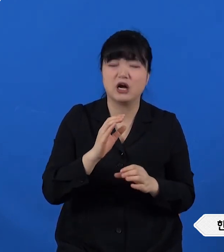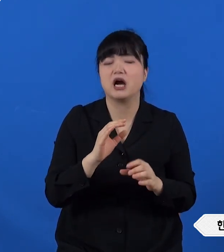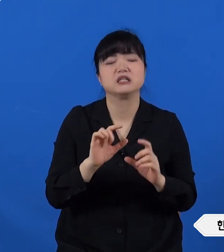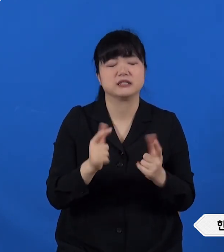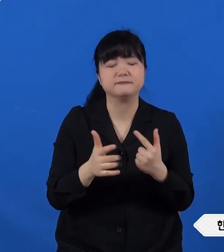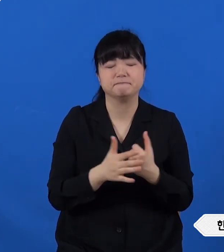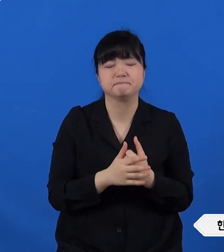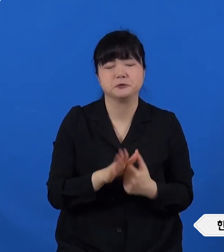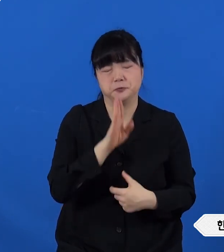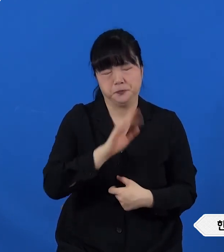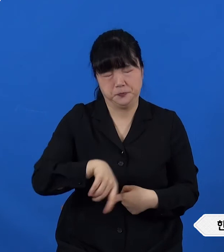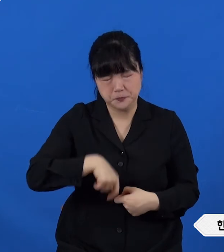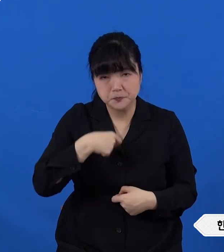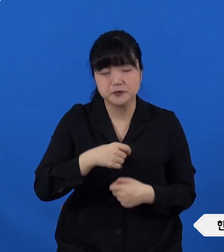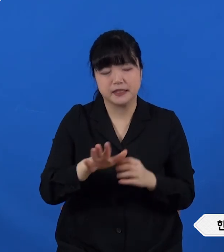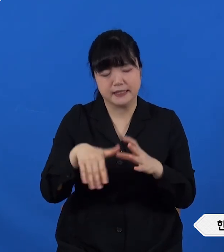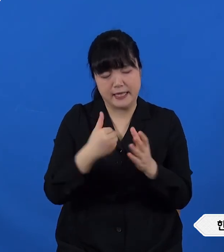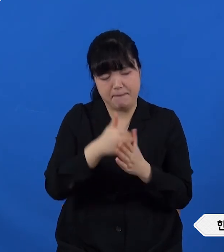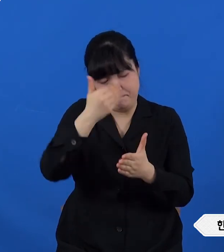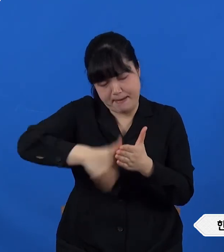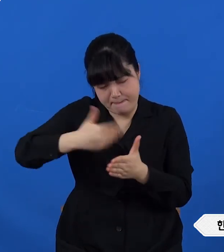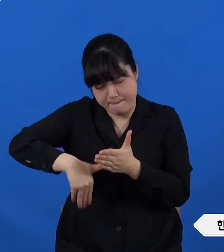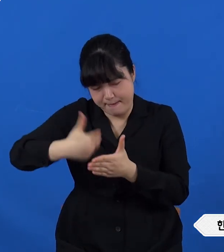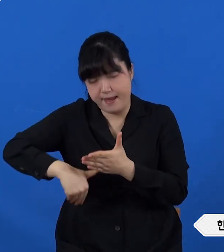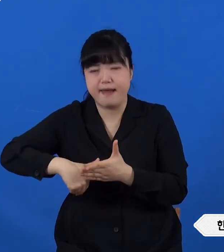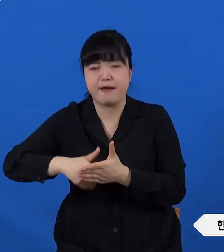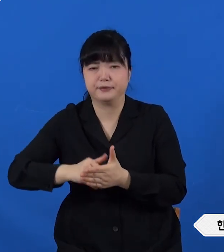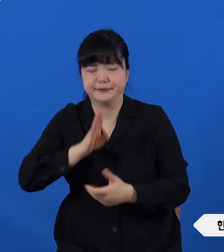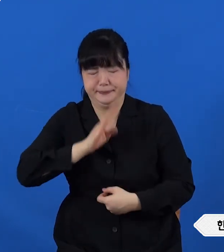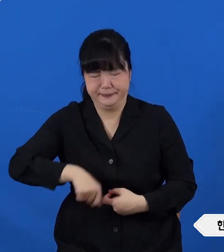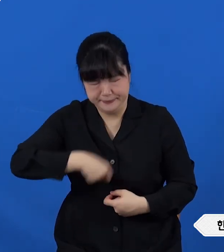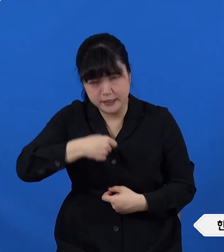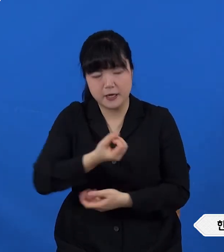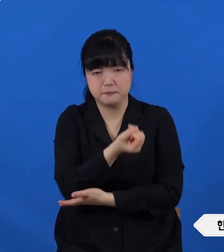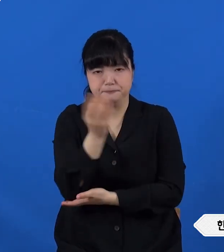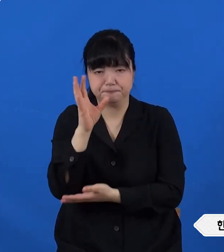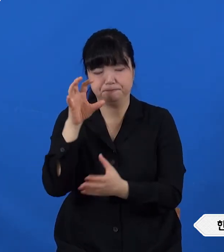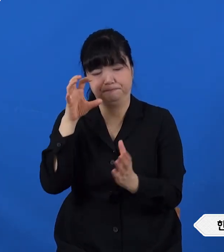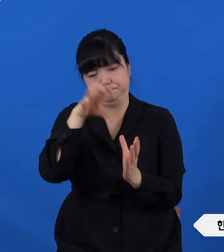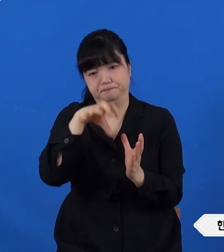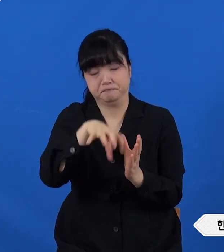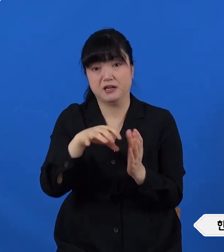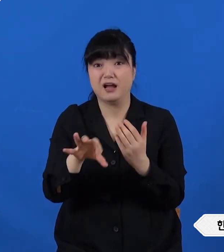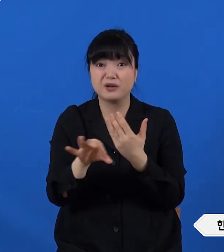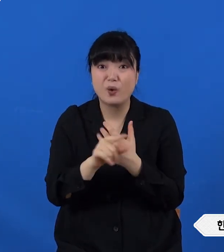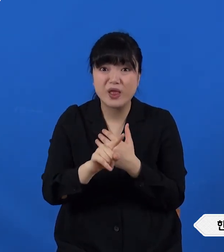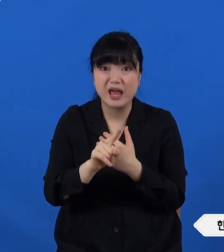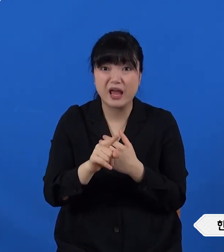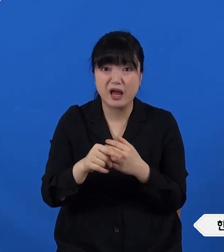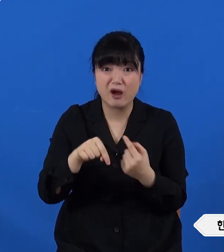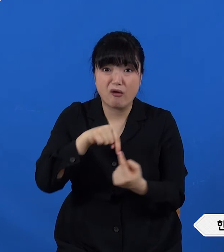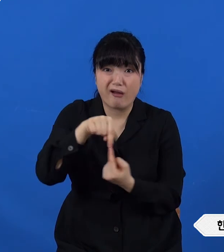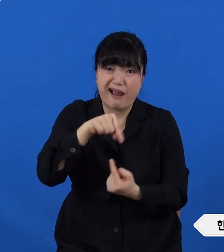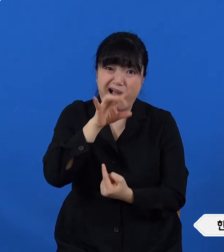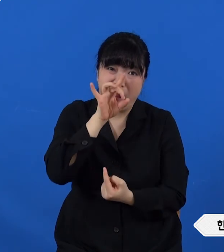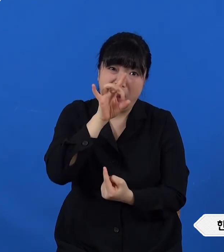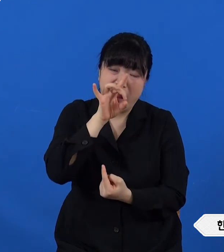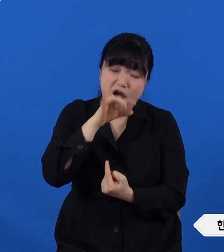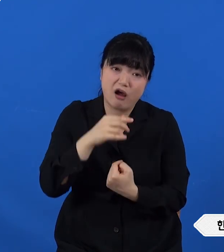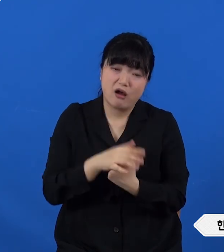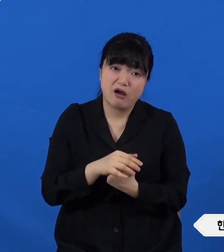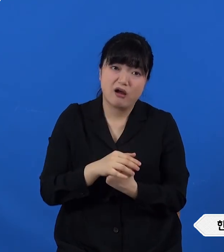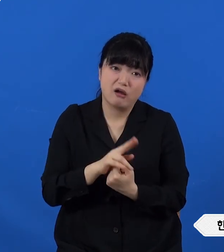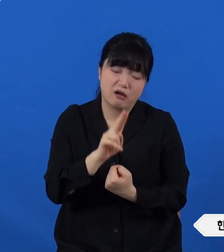그래서 자기도 그런 것을 다 끊어버렸습니다. 그러니까 운영이 되겠습니까? 신문사가